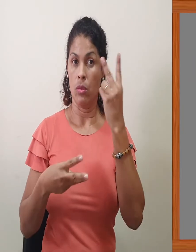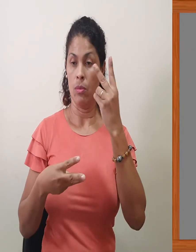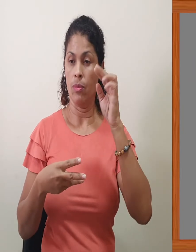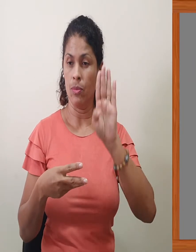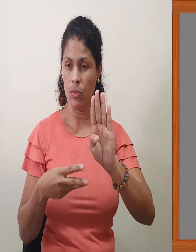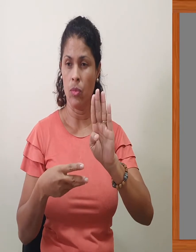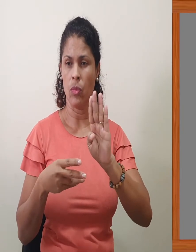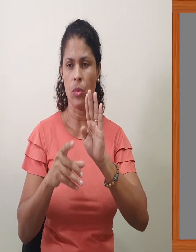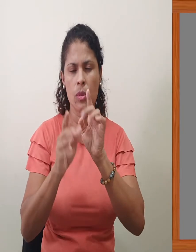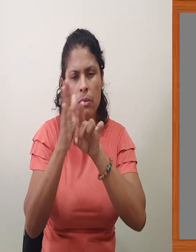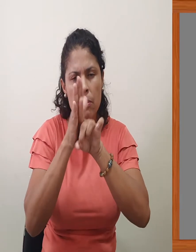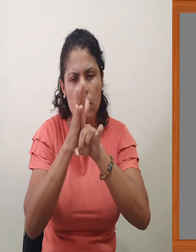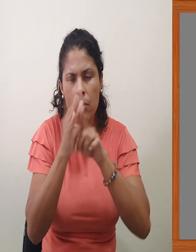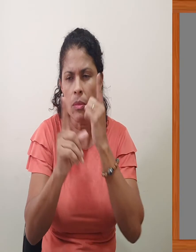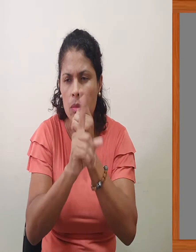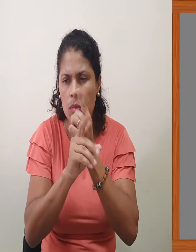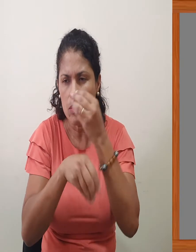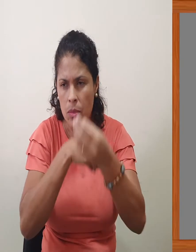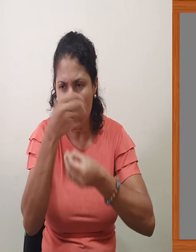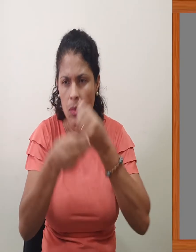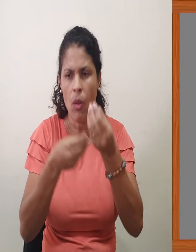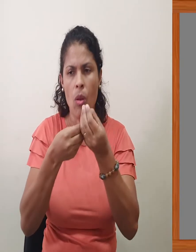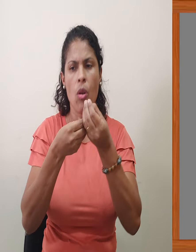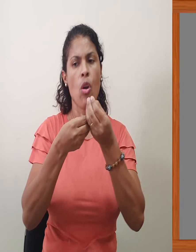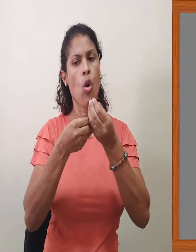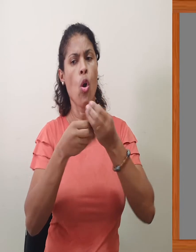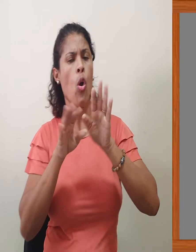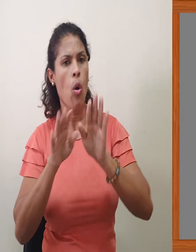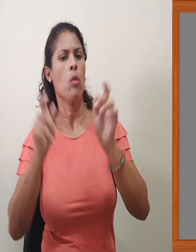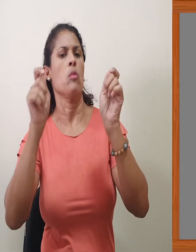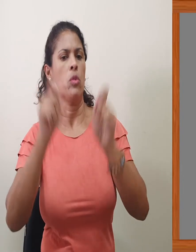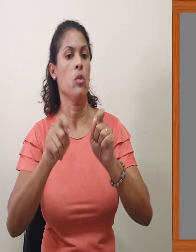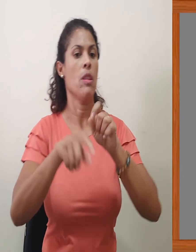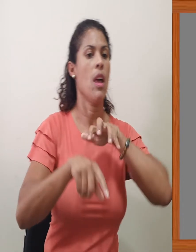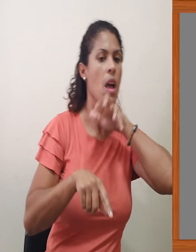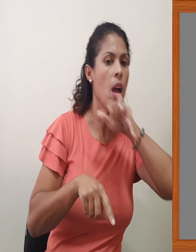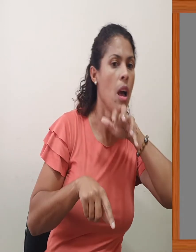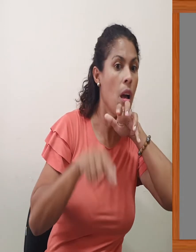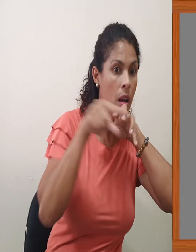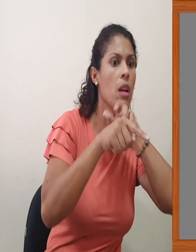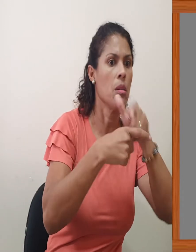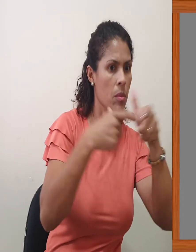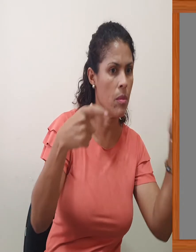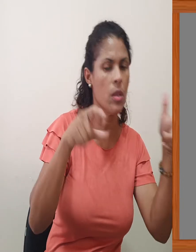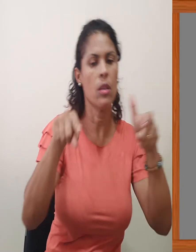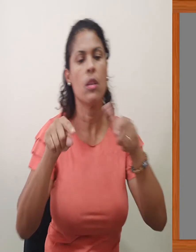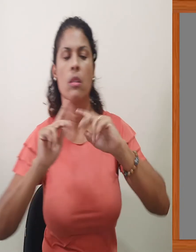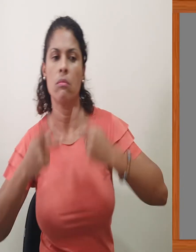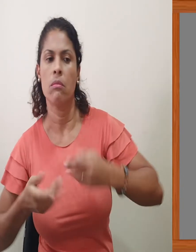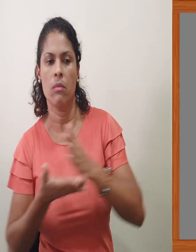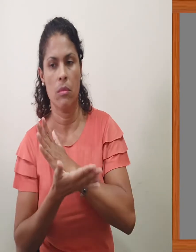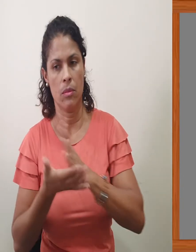Esta avaliação é feita através do peso da evidência de câncer. Podemos classificar as substâncias